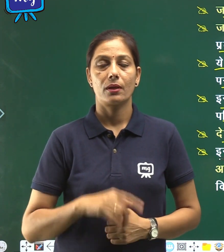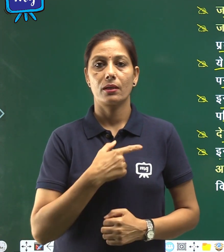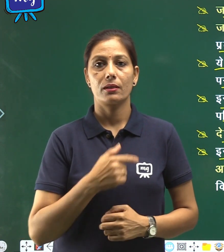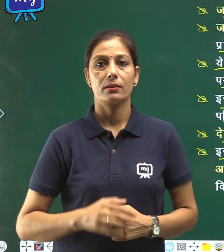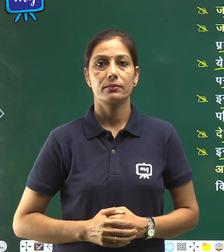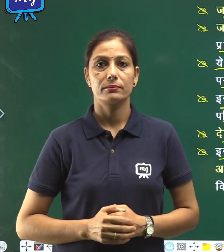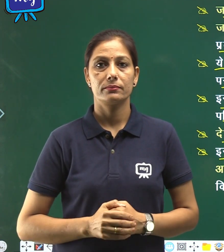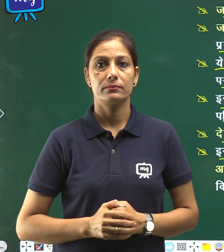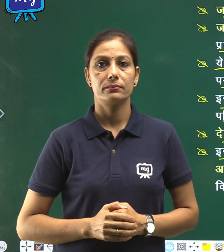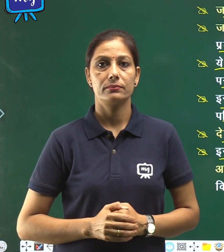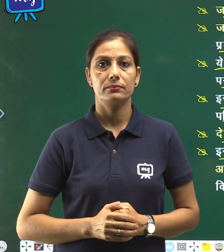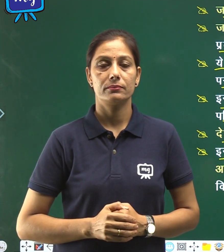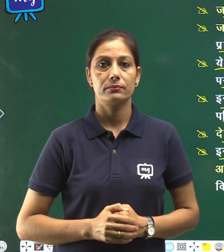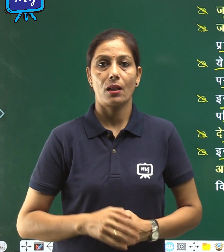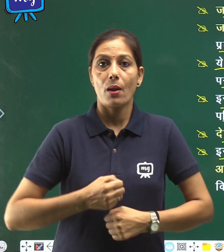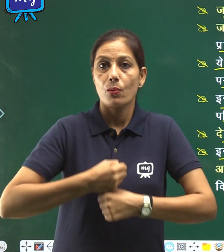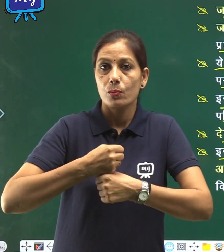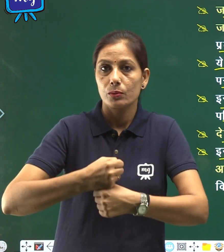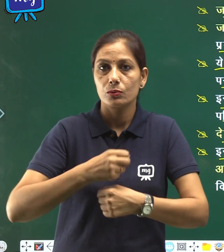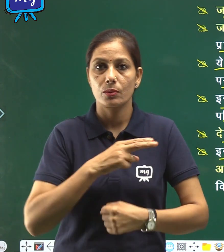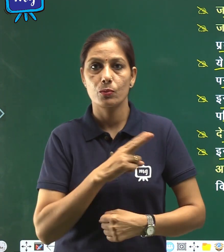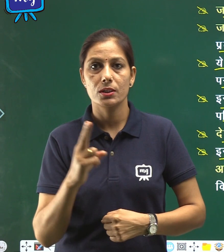इन्हें पद्म भूषण